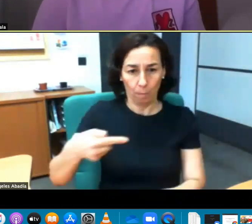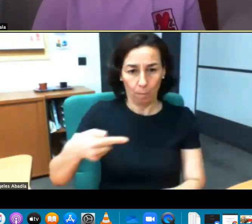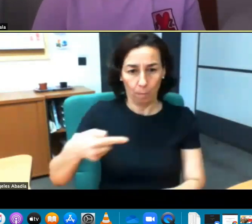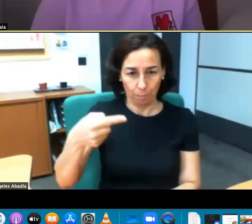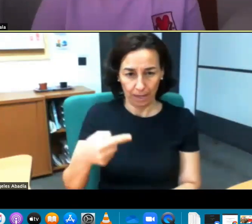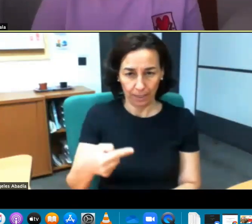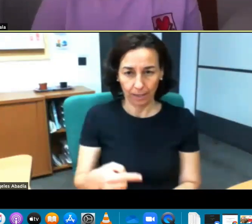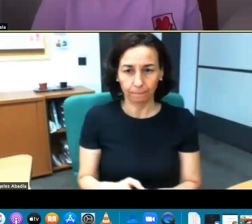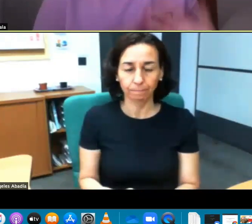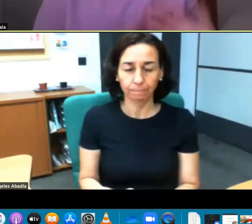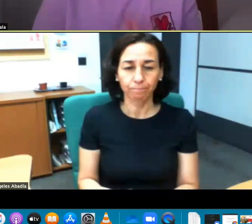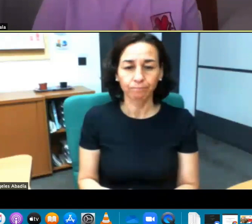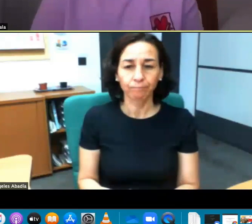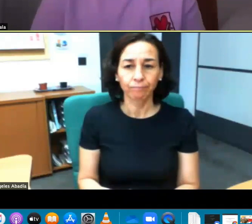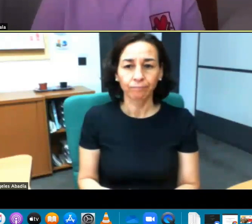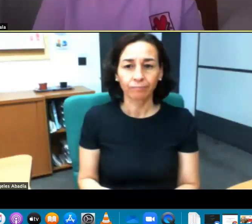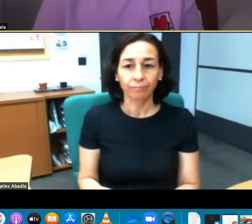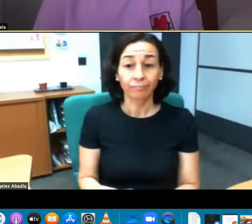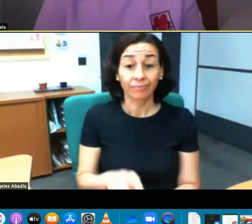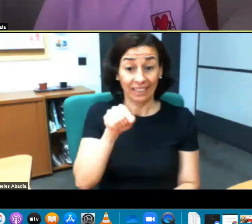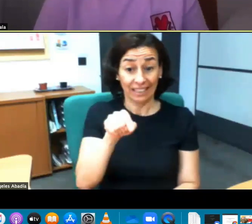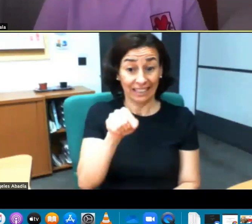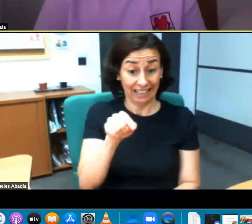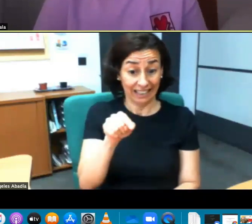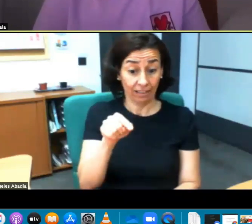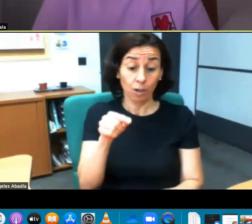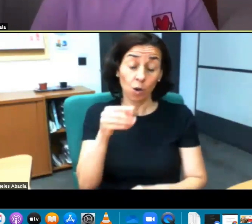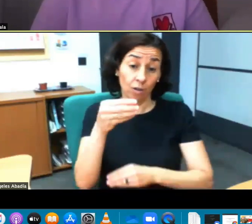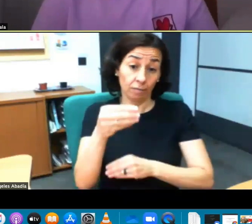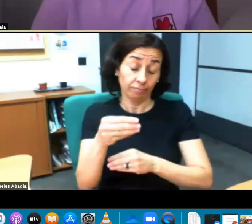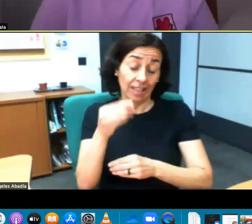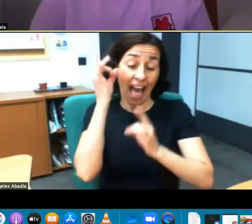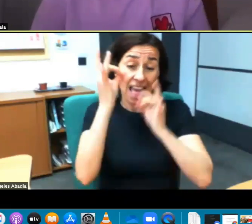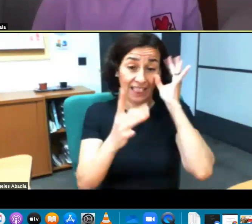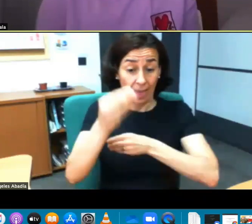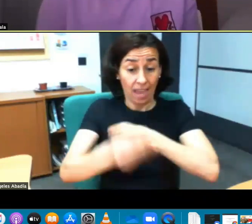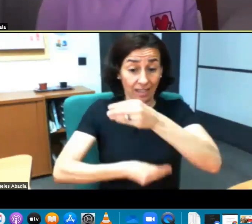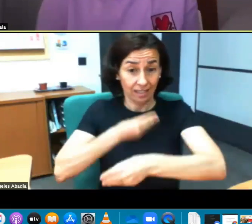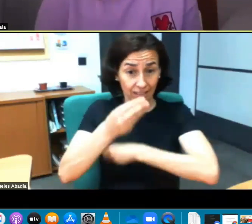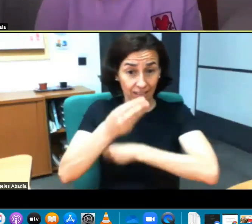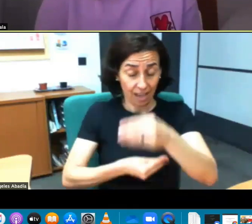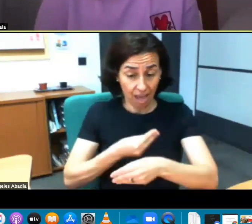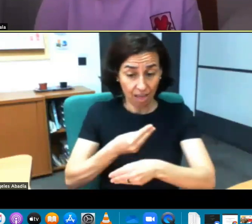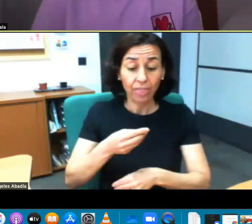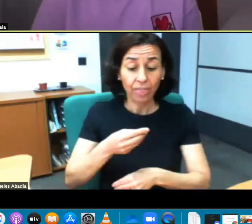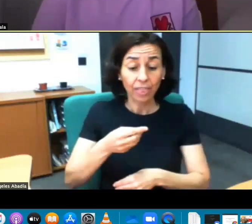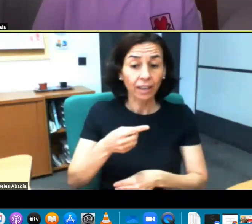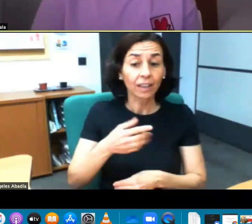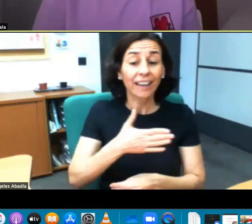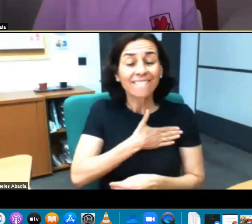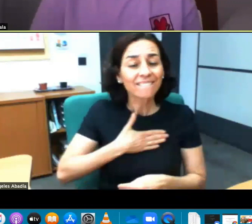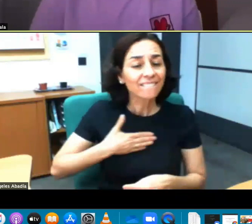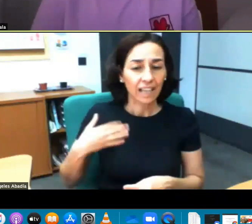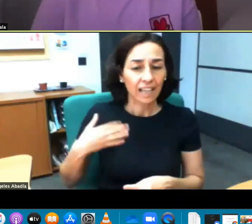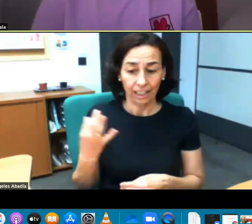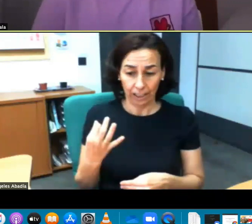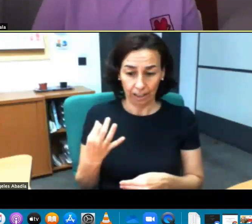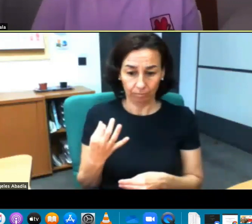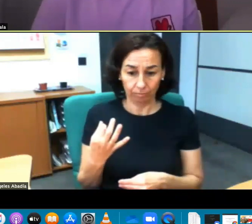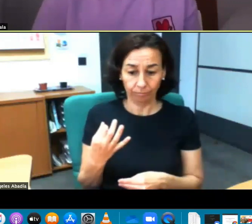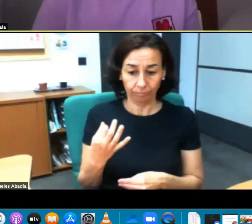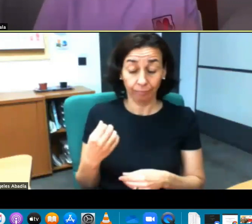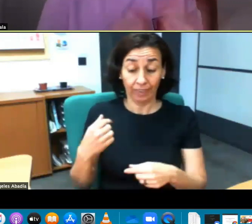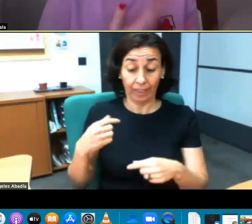además, cuando se realiza esta actividad con los más mayores, se pretende que luego sean ellos mismos quienes ayuden a los más pequeños